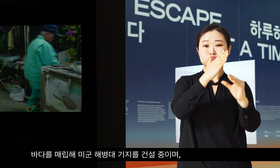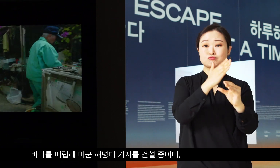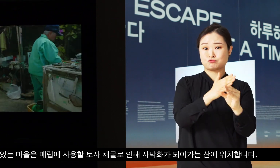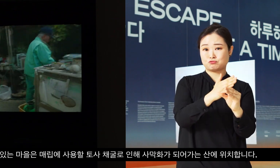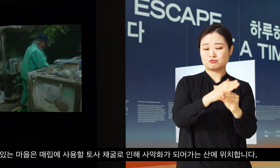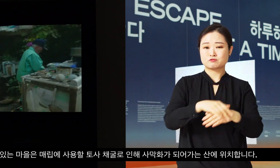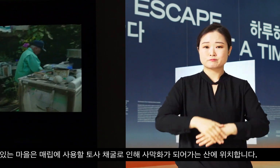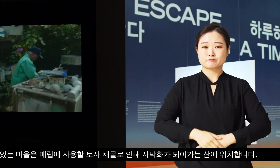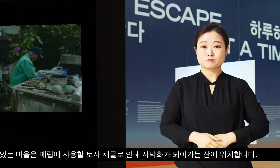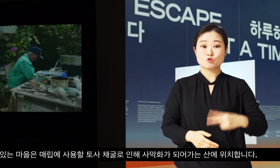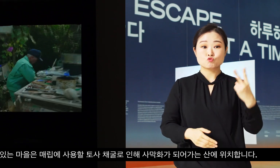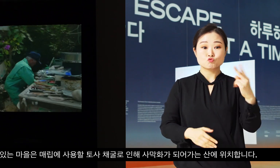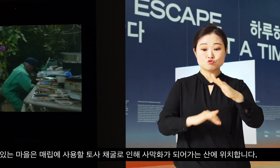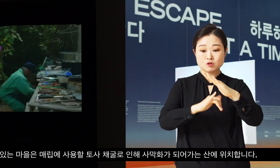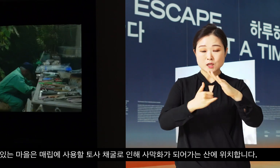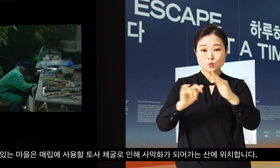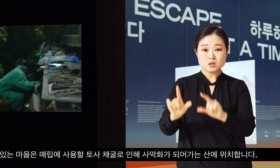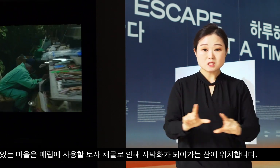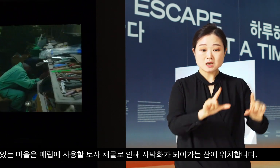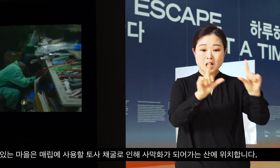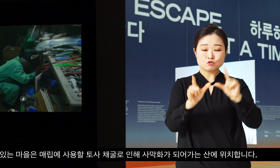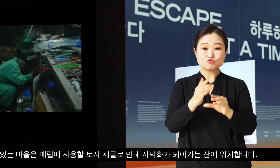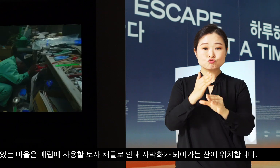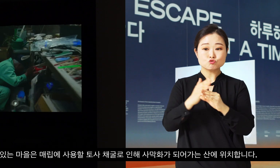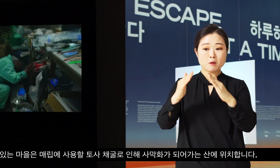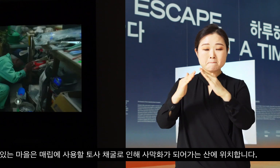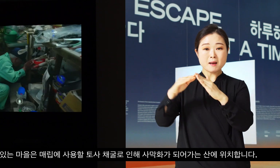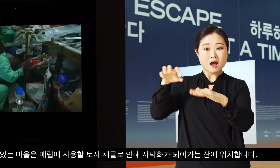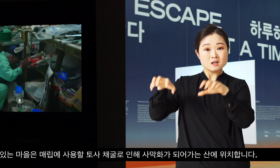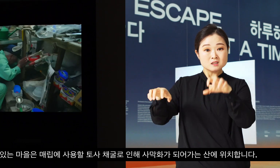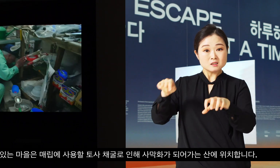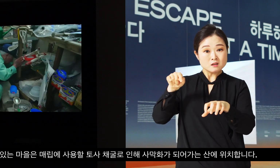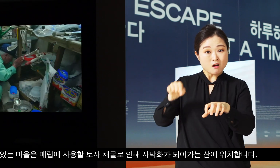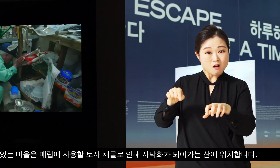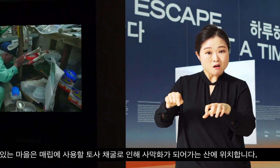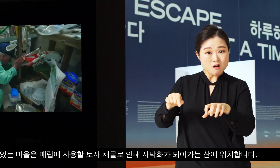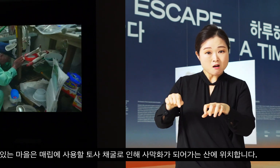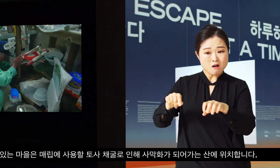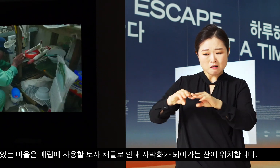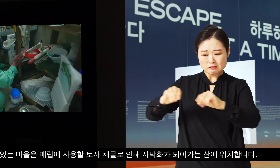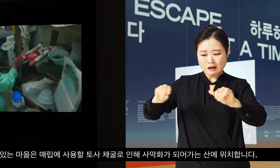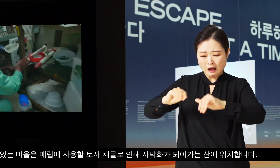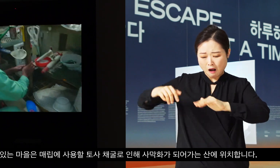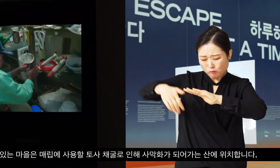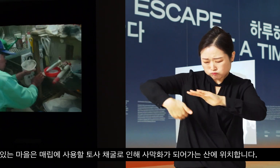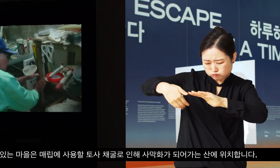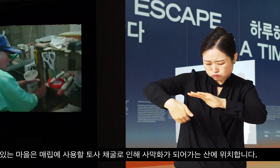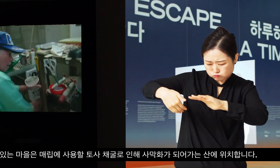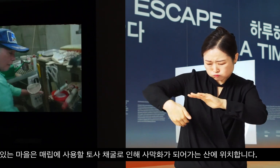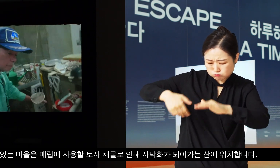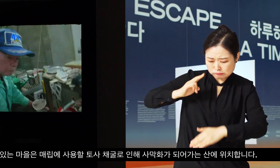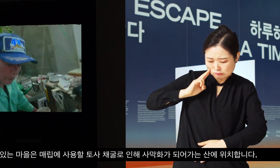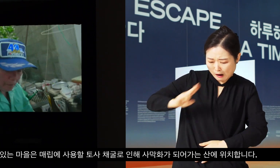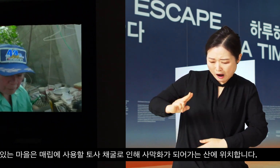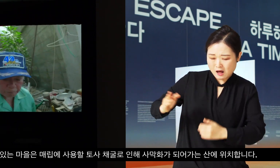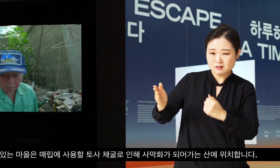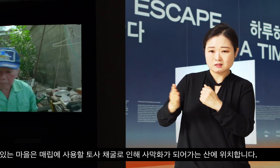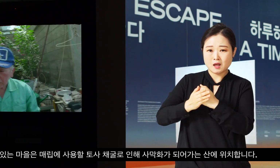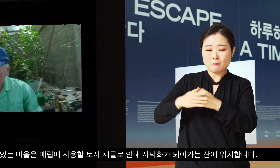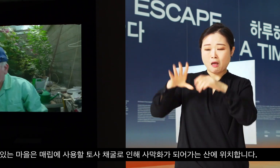두 가족이 살고 있는 마을은 매립에 사용할 토사 채굴로 인해 사막화가 되어가는 산에